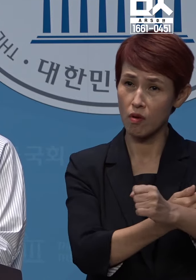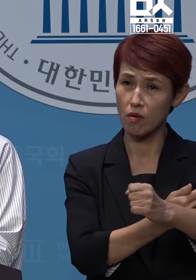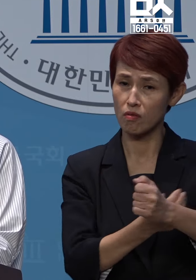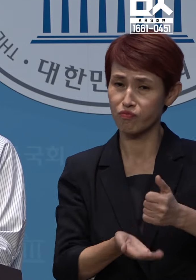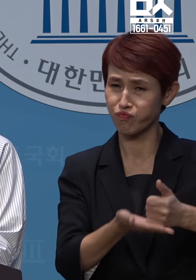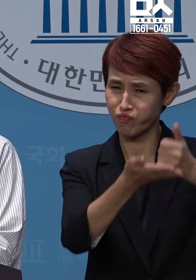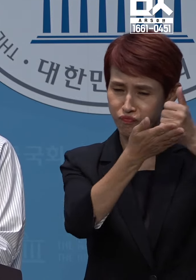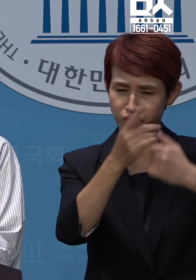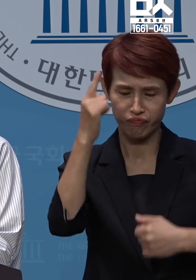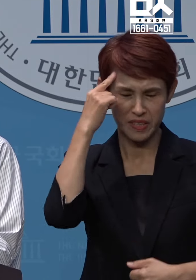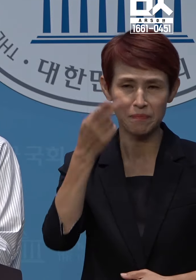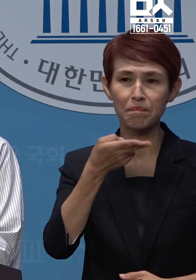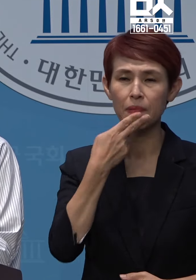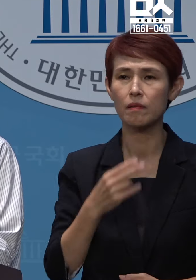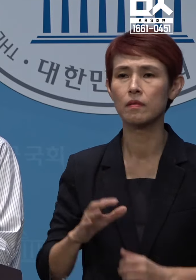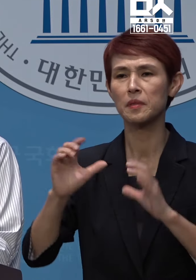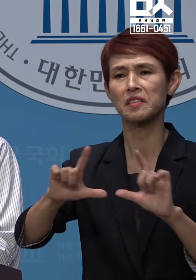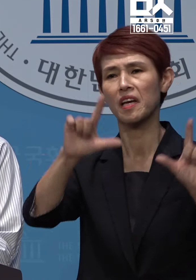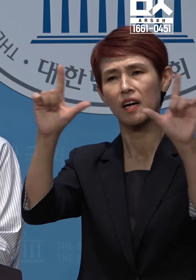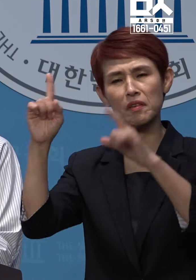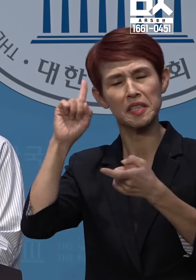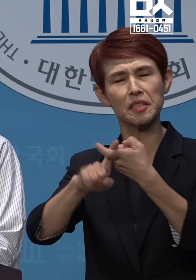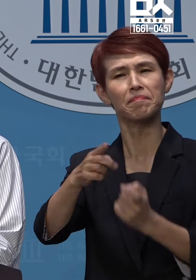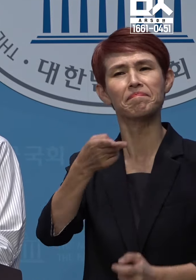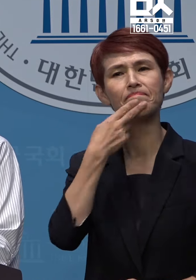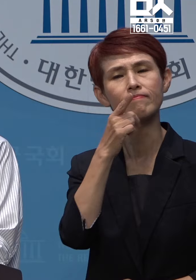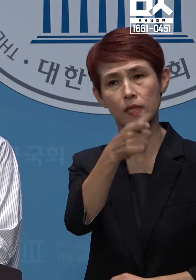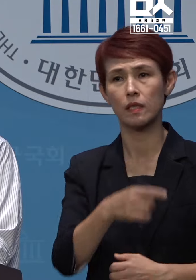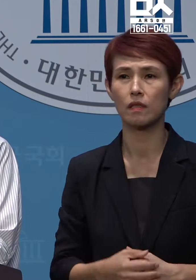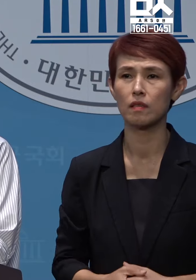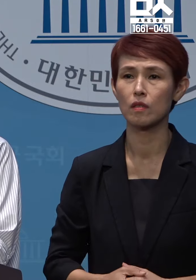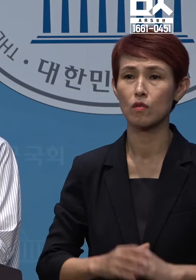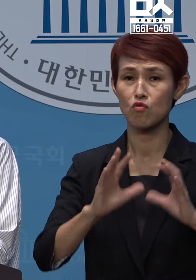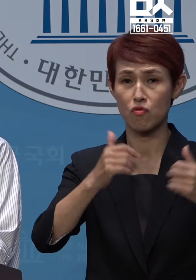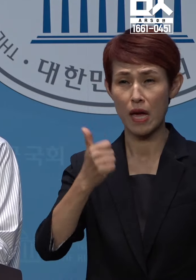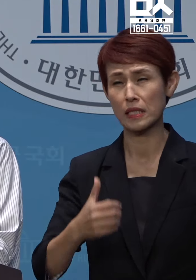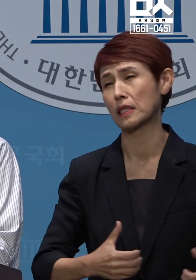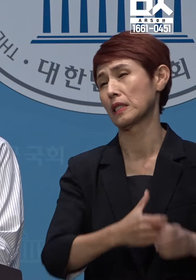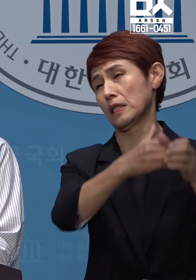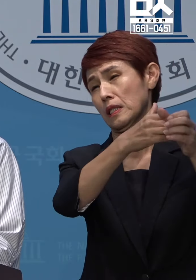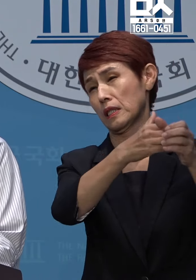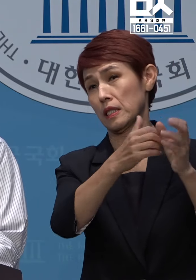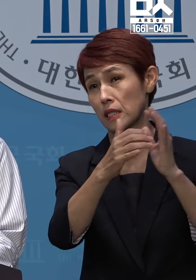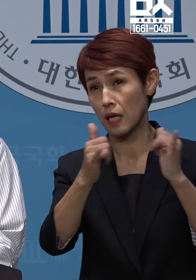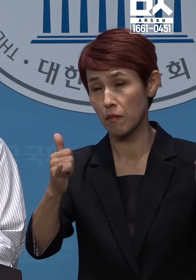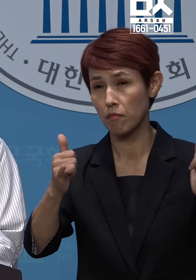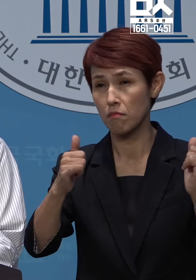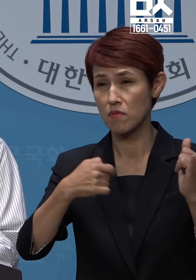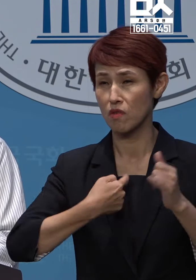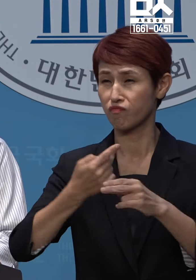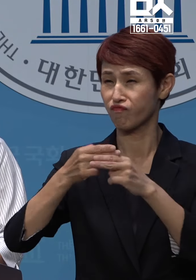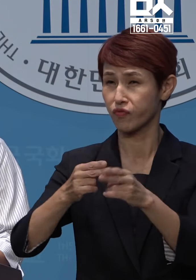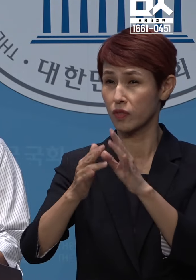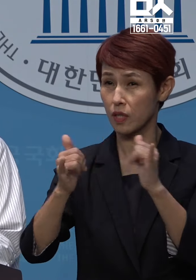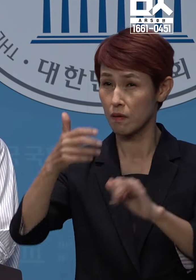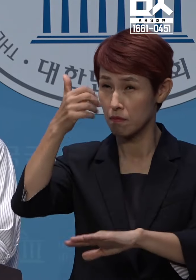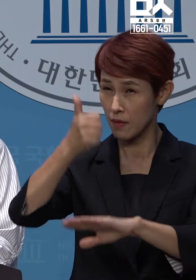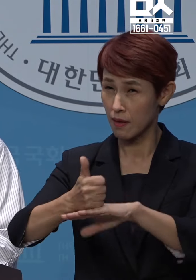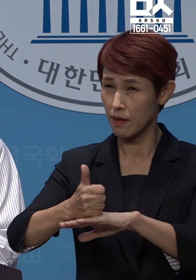민생에는 도무지 관심이 없는 와 맞서 싸우려던 독재자들의 말로는